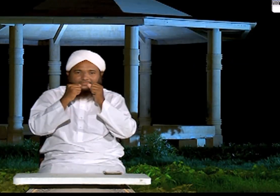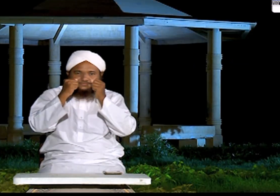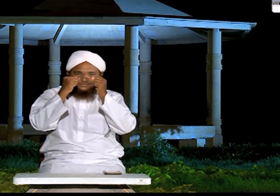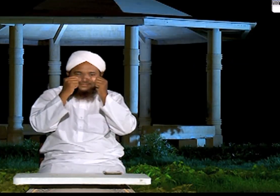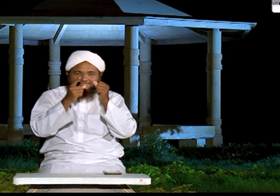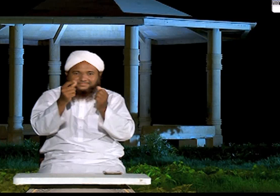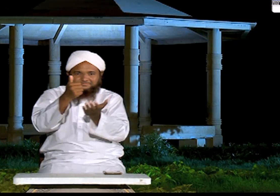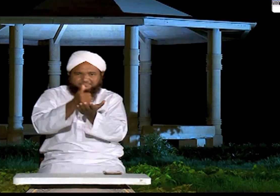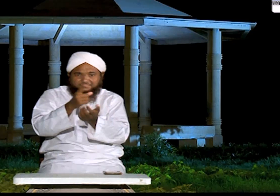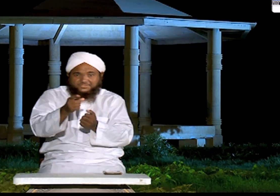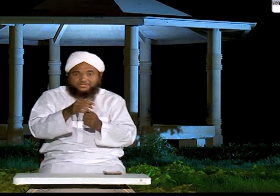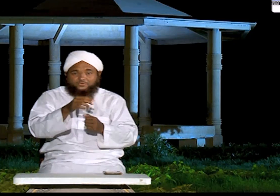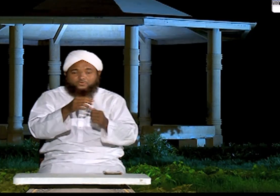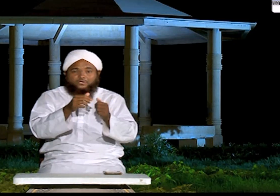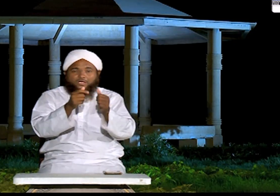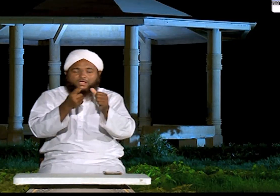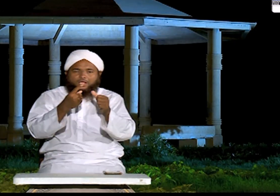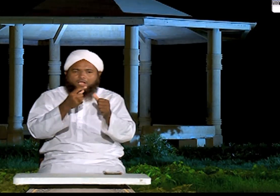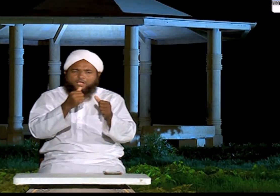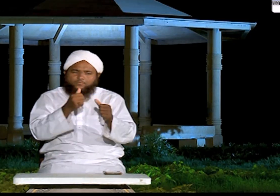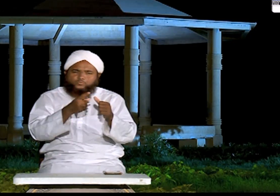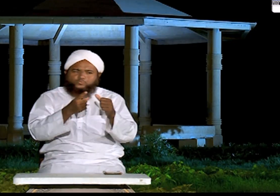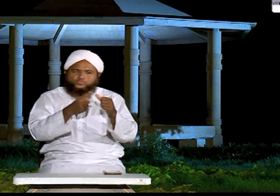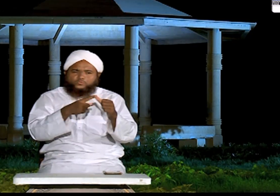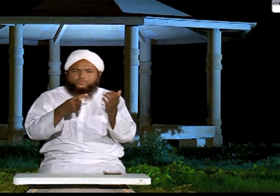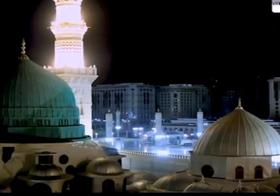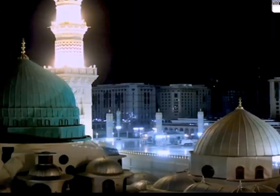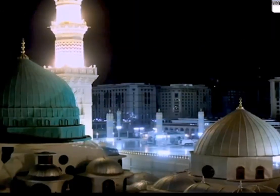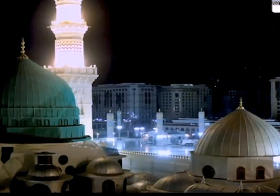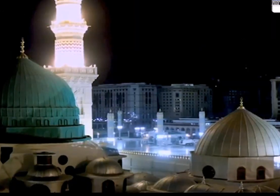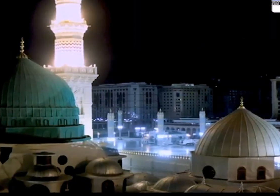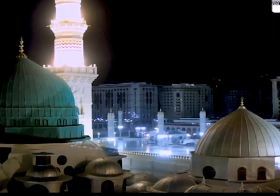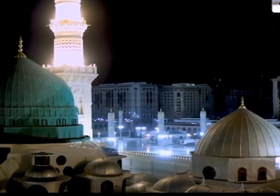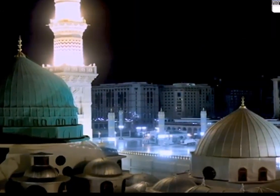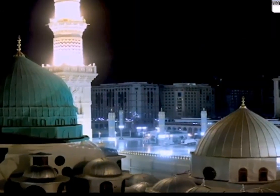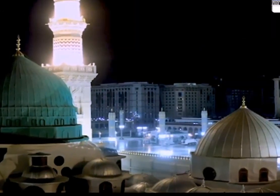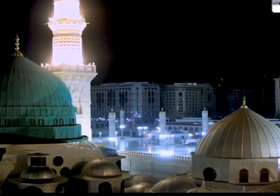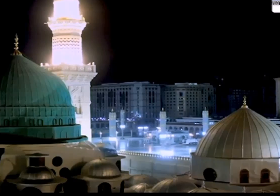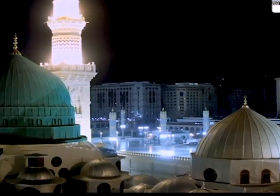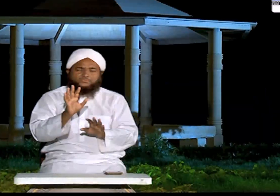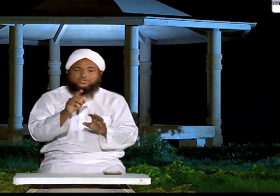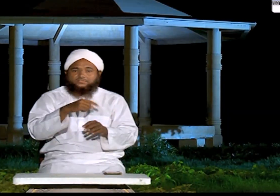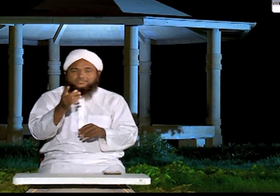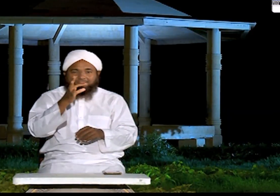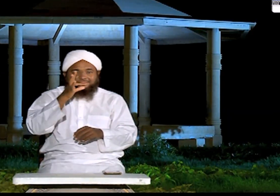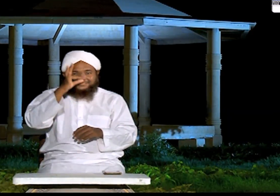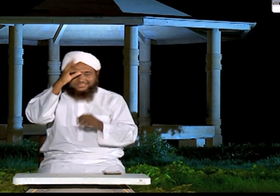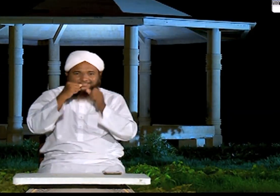صلی اللہ علیہ وآلہ وسلم کو نہیں پہچانتے تھے آپ صلی اللہ علیہ وآلہ وسلم نے جیسے ہی ابو